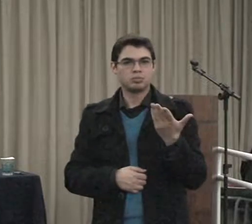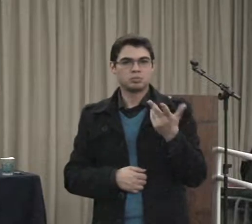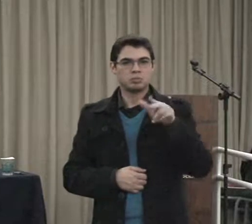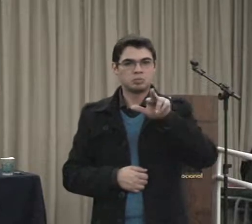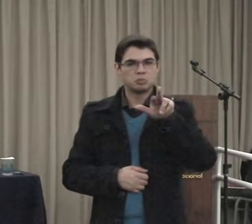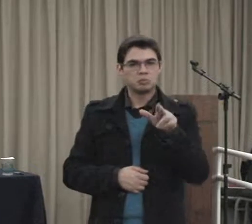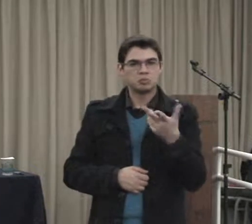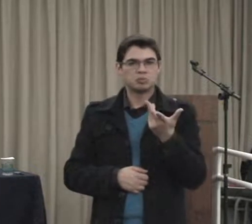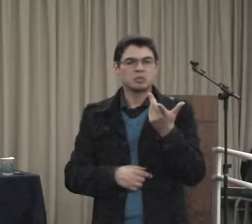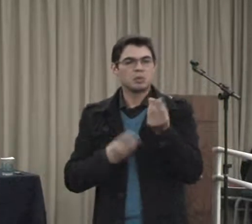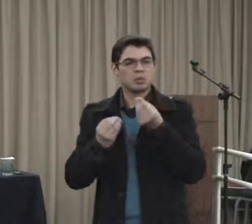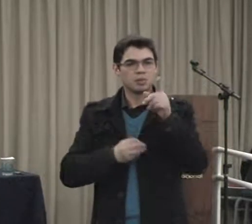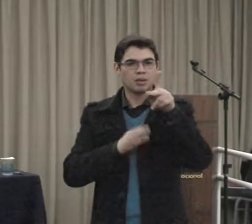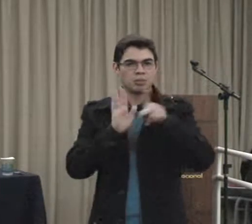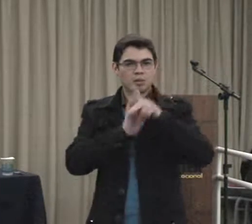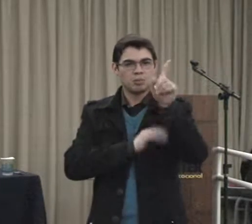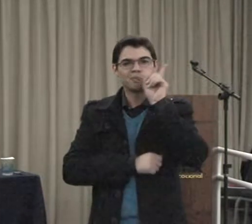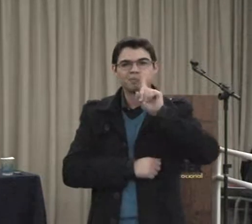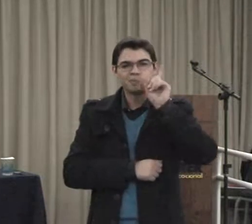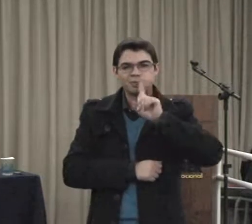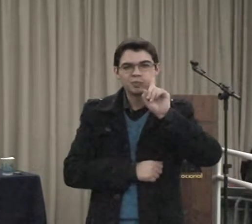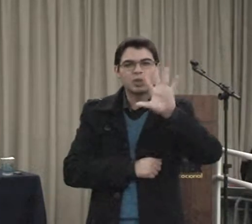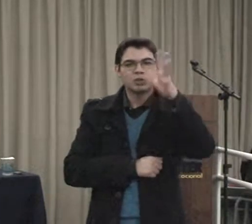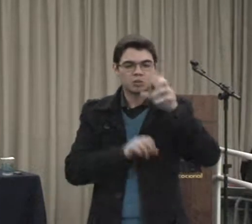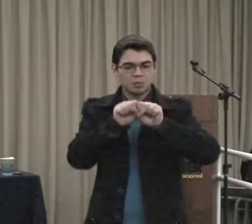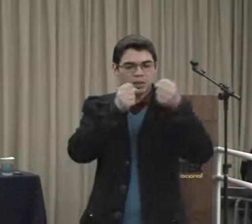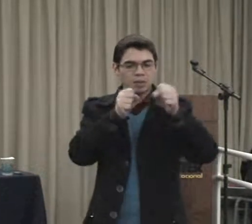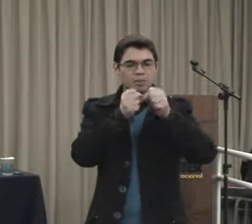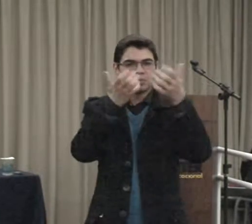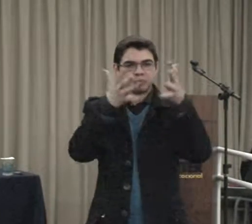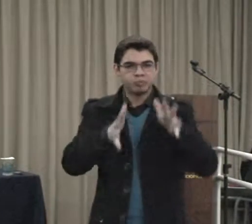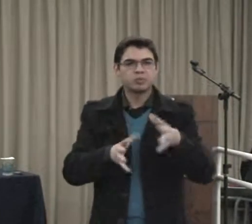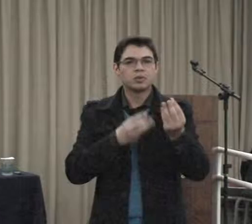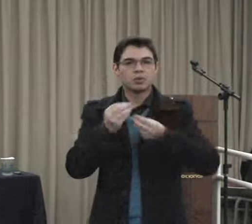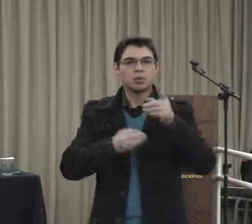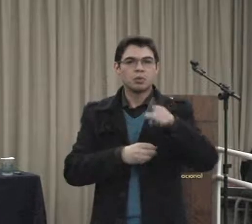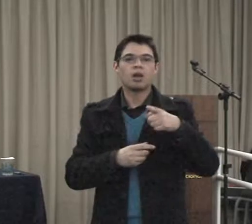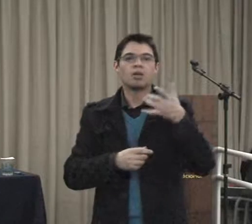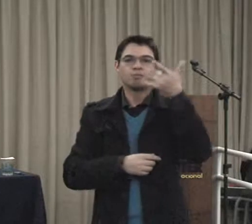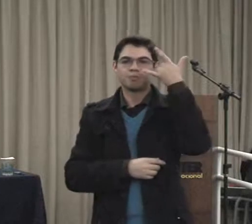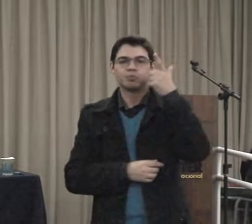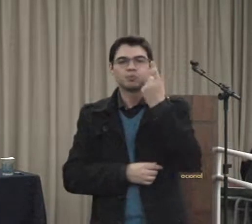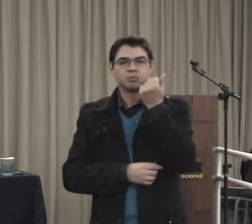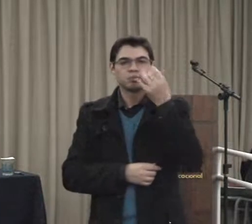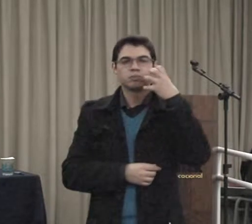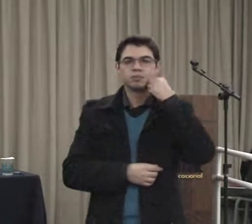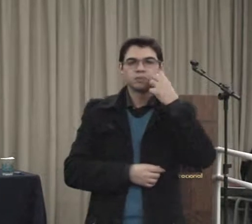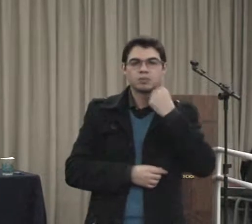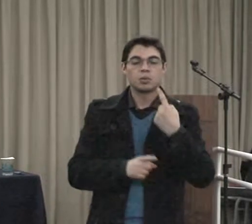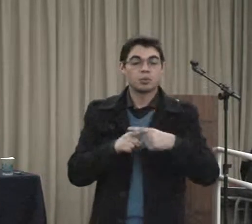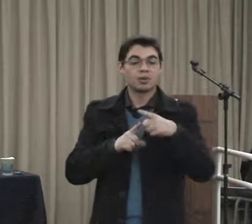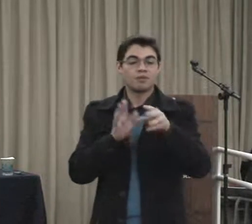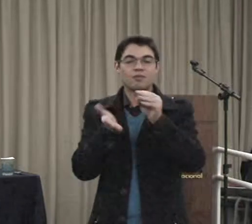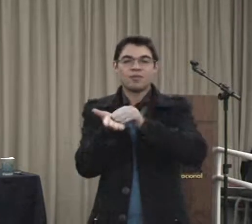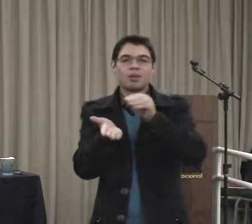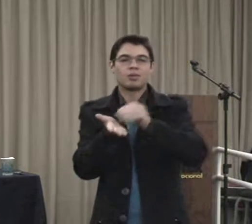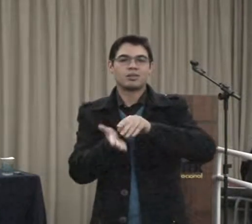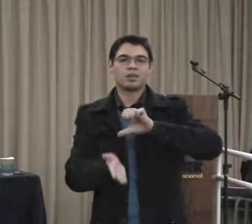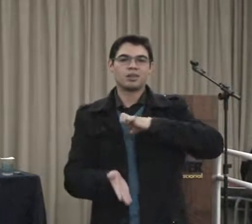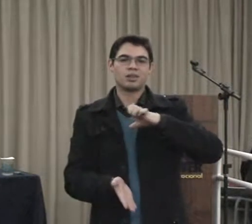no Brasil? E quantas empresas estão quebrando no Brasil por falta de ética e transparência?